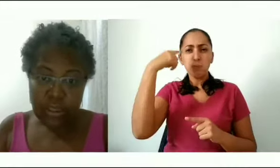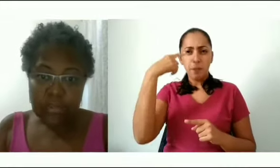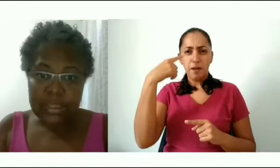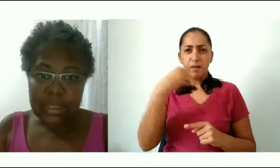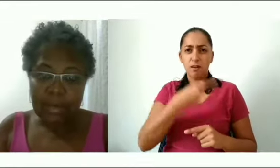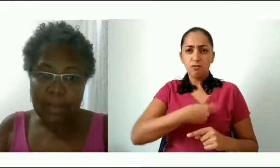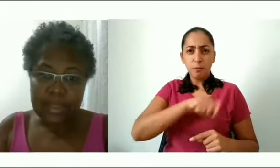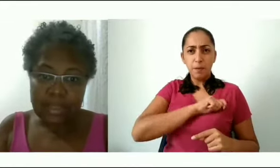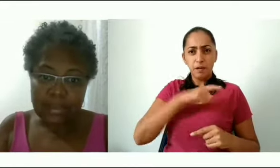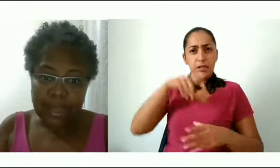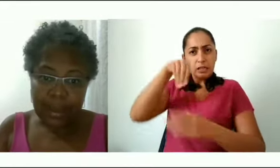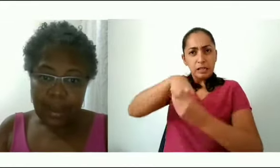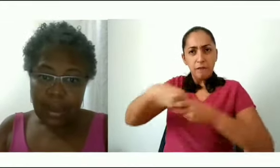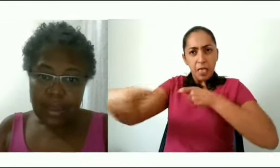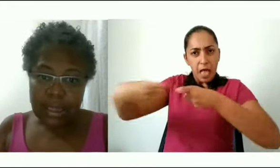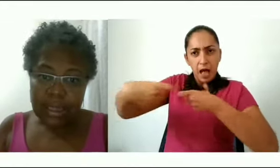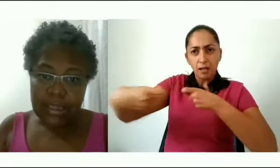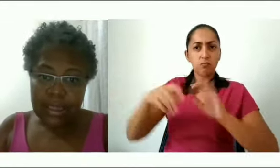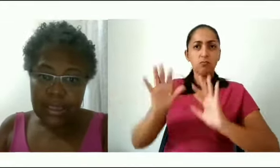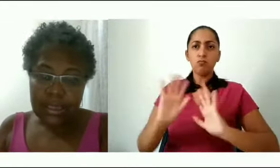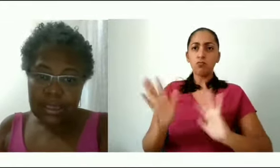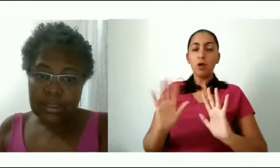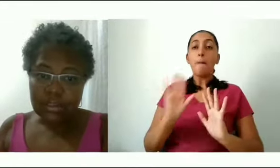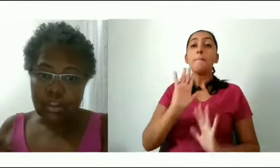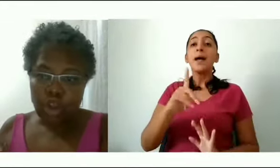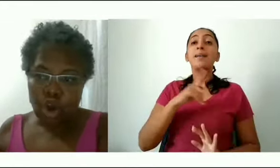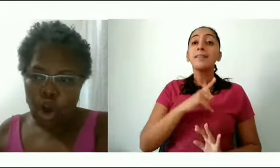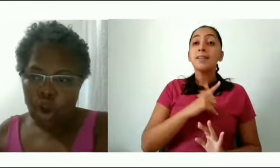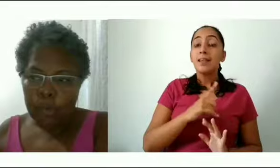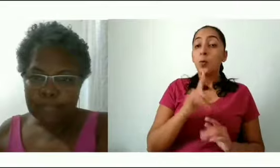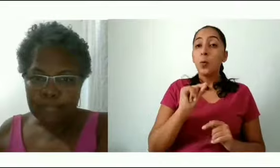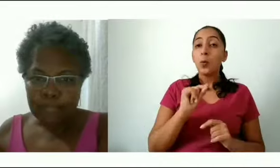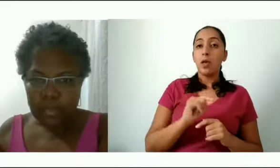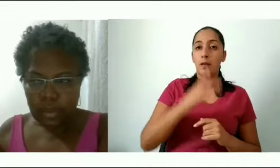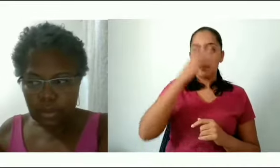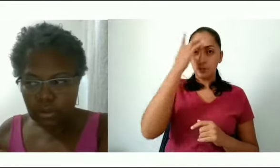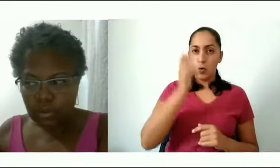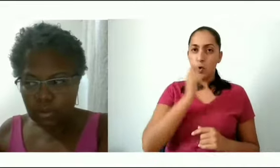espanhóis começaram a perceber, né, que no